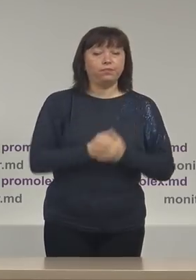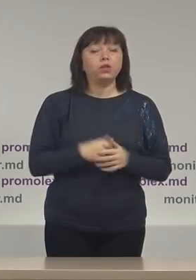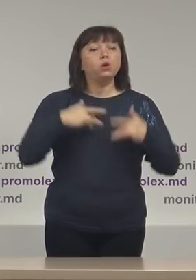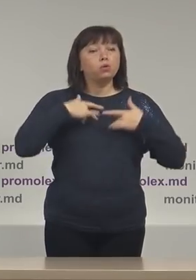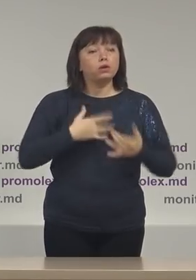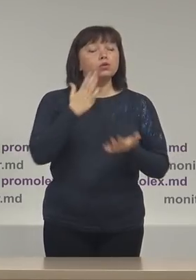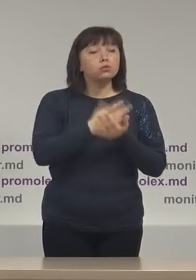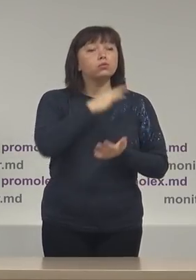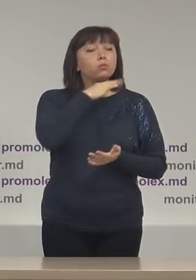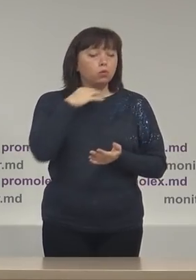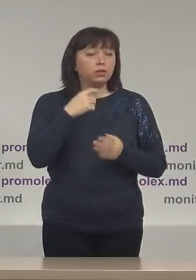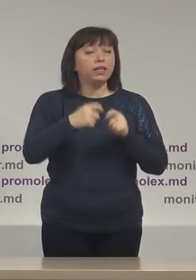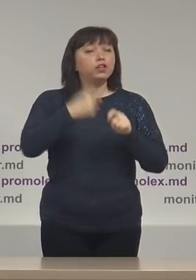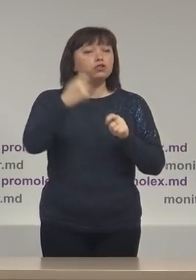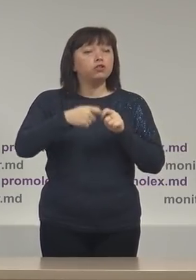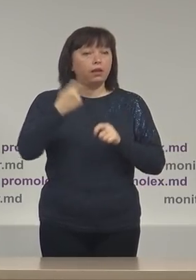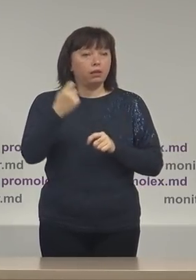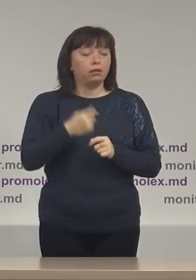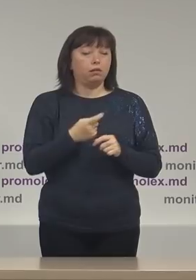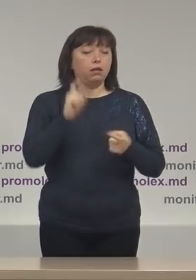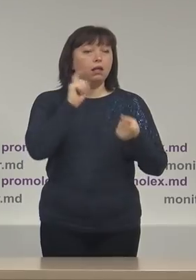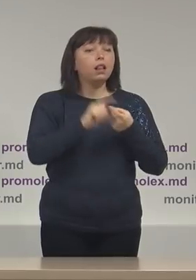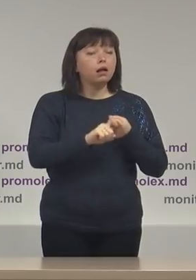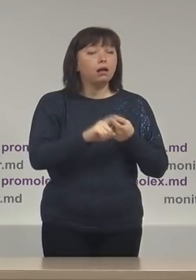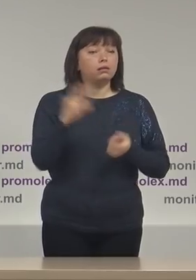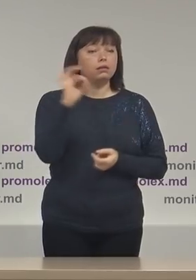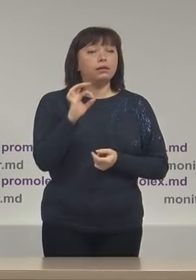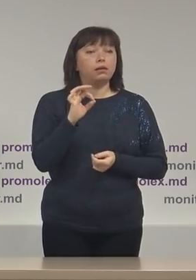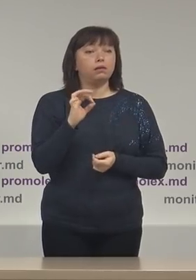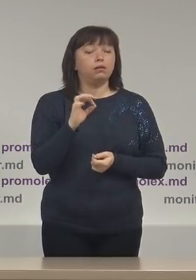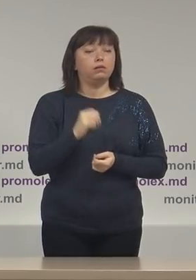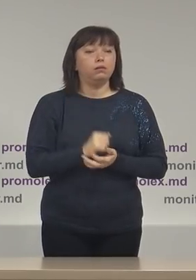multe incidente legate de